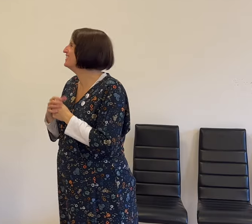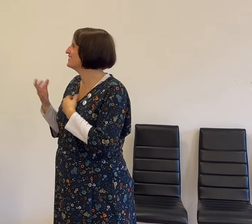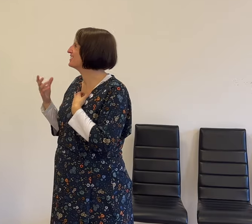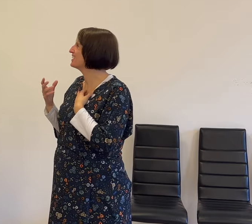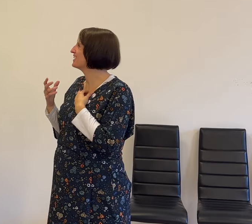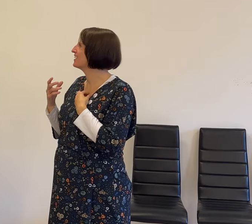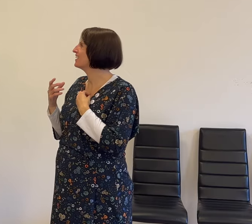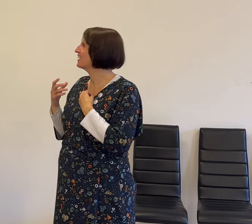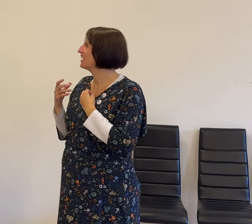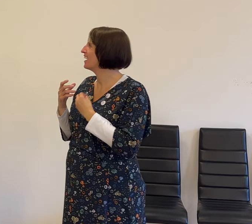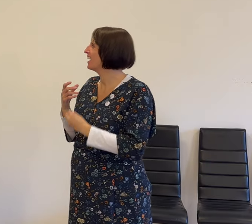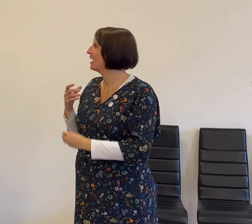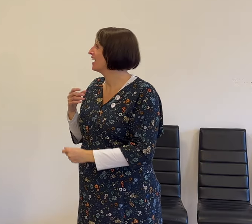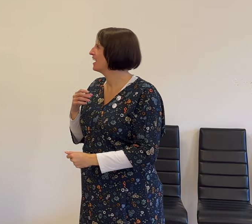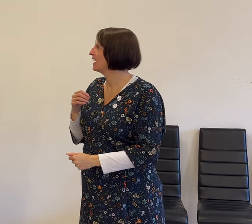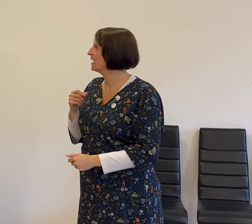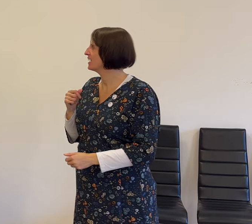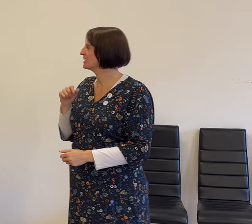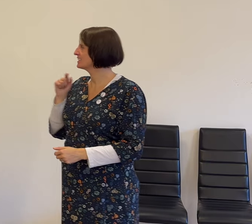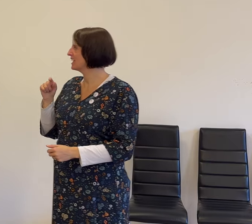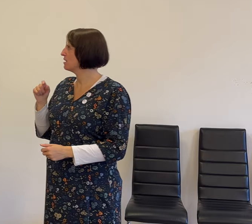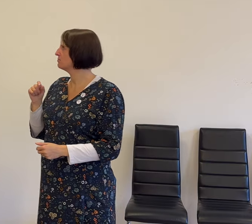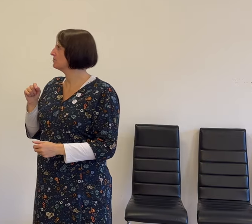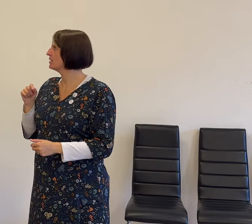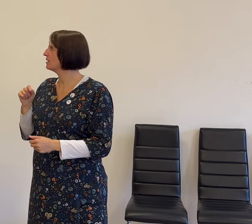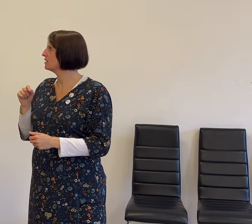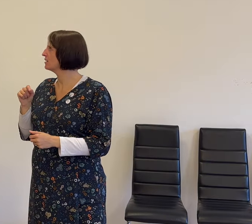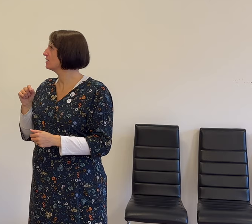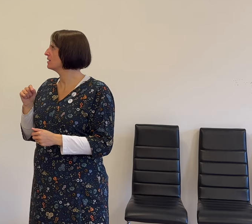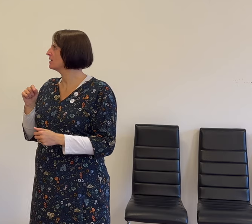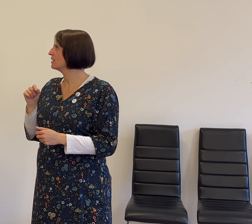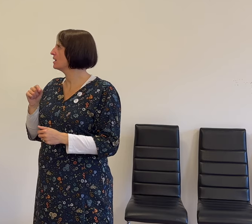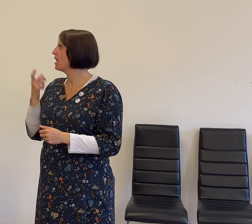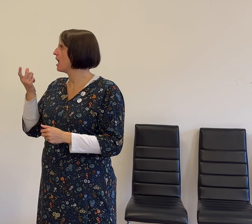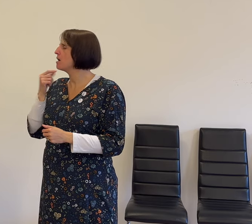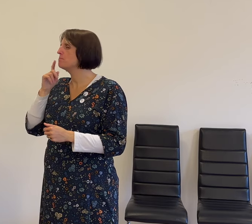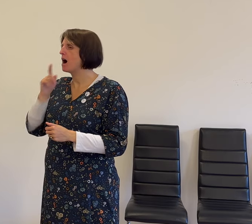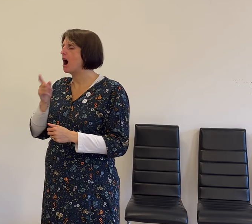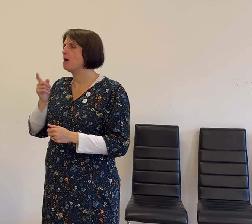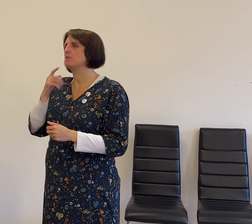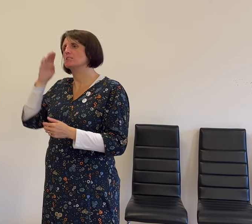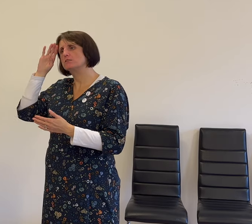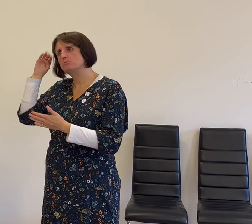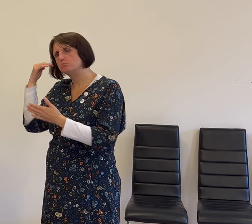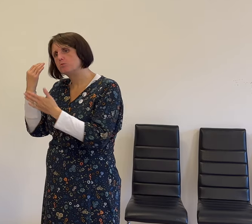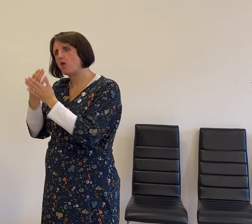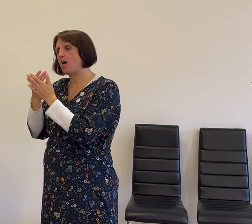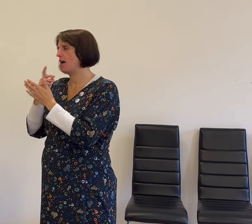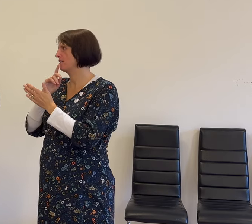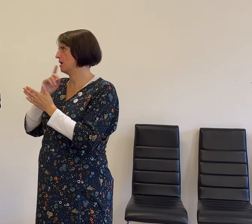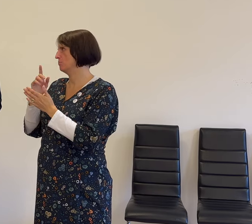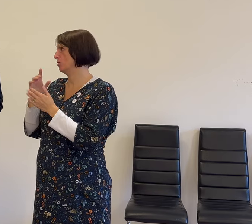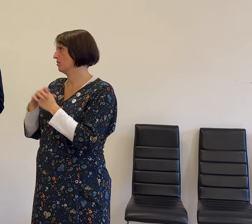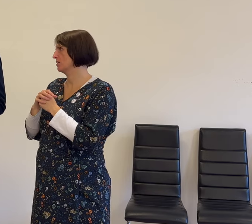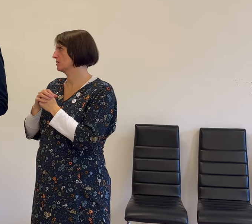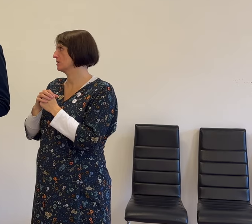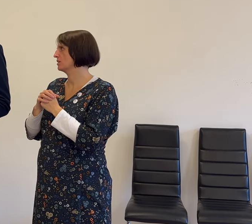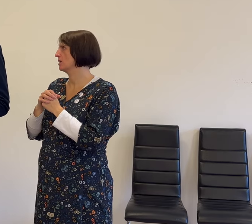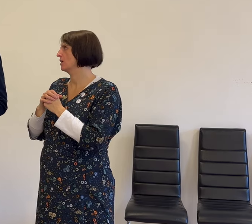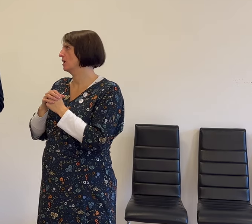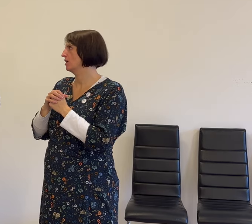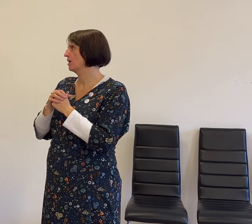duchovních oblastech nám nezbývá než plně spoléhat na Boha. A David nám tady